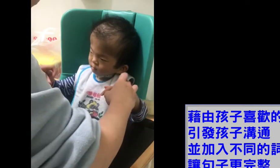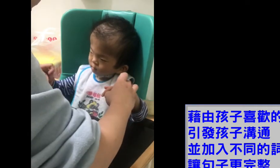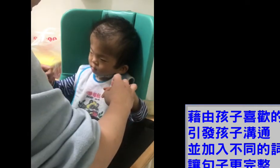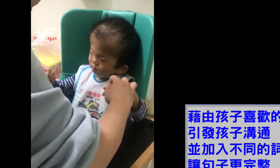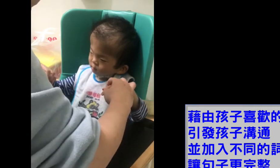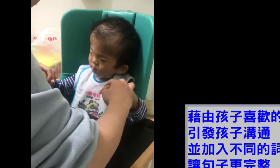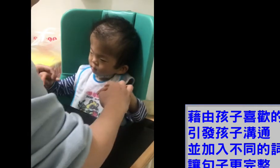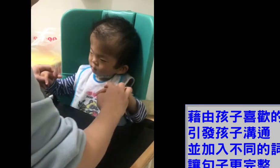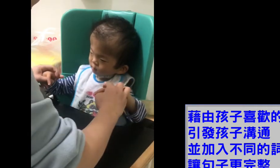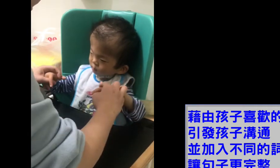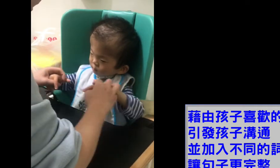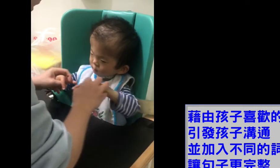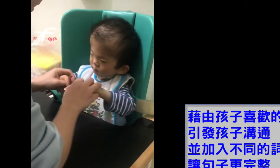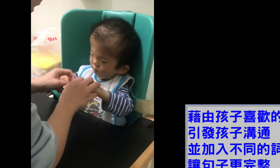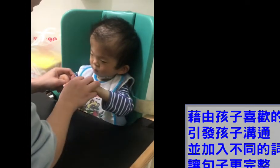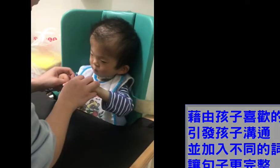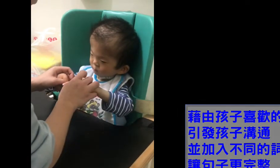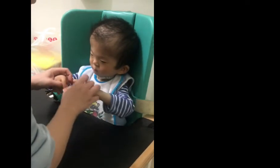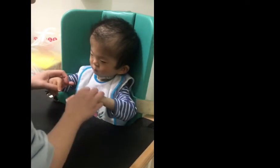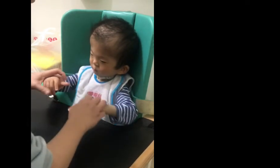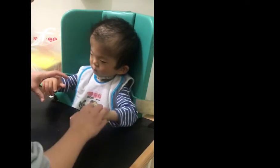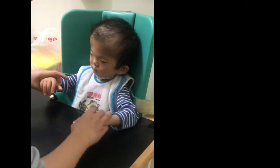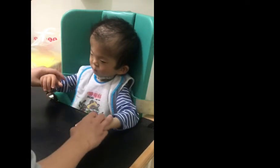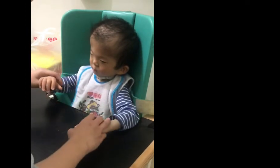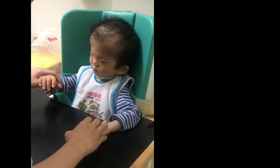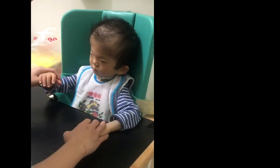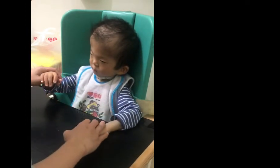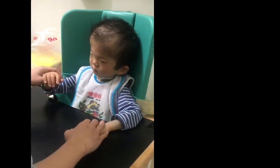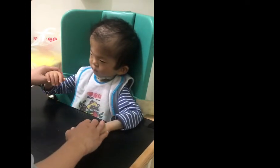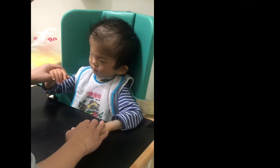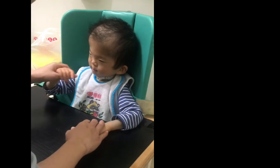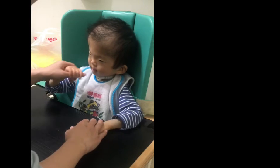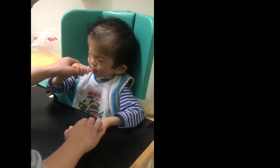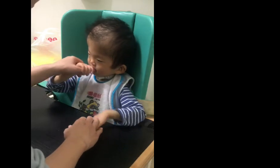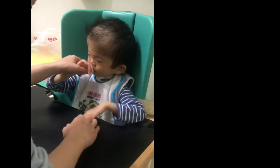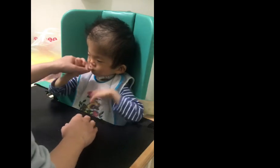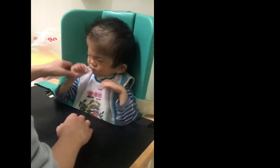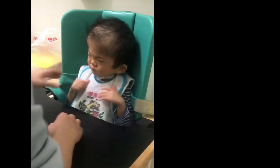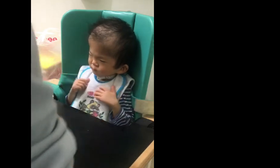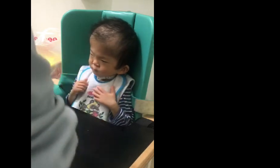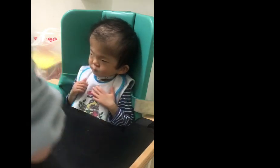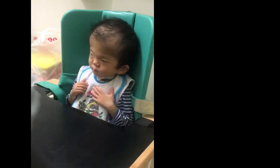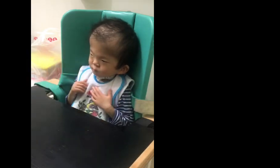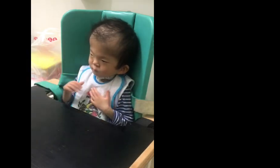蛋糕，这样子，蛋糕，蛋糕，吃吃，吃吃。